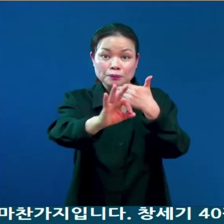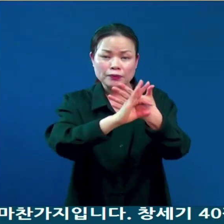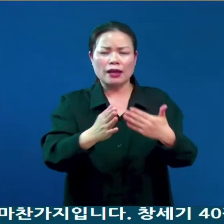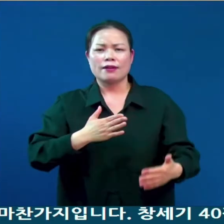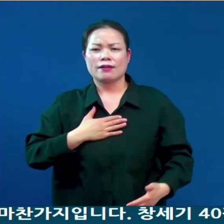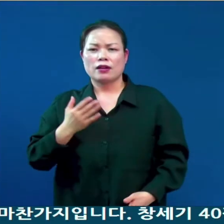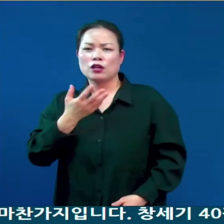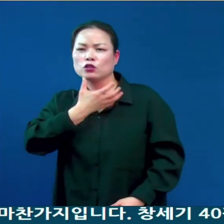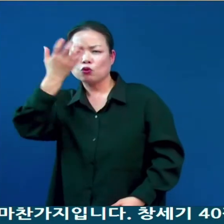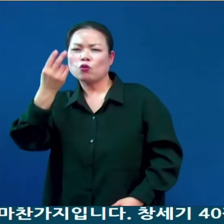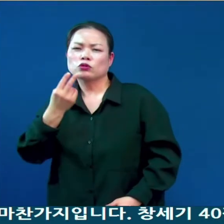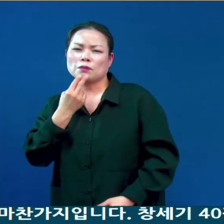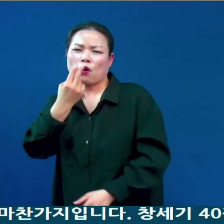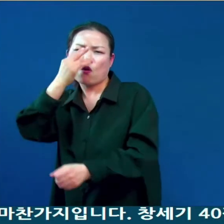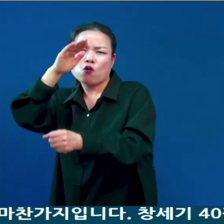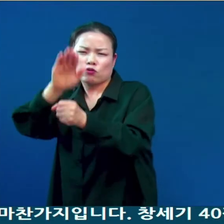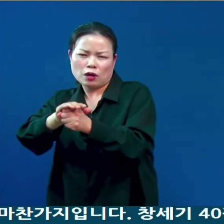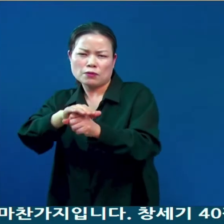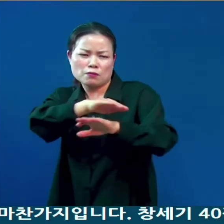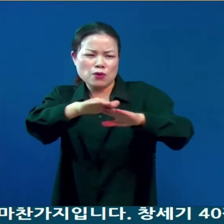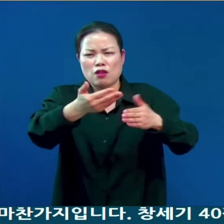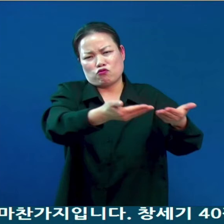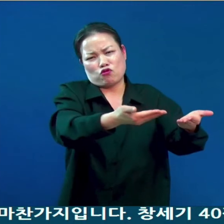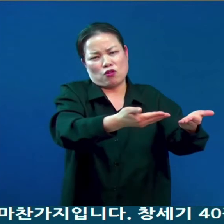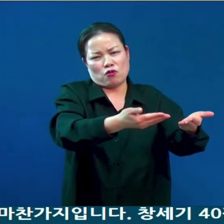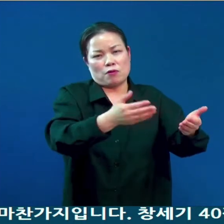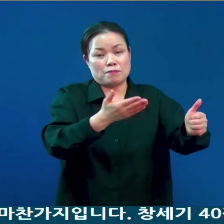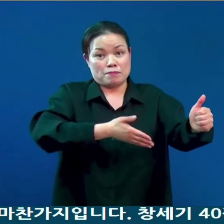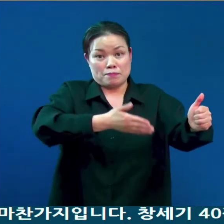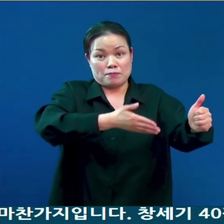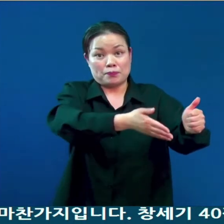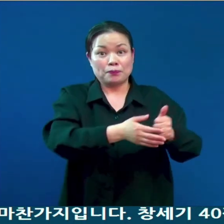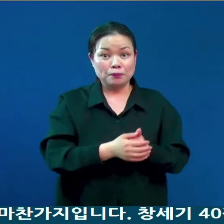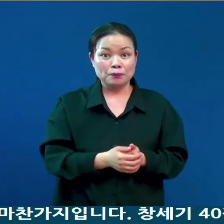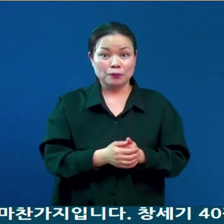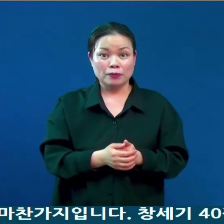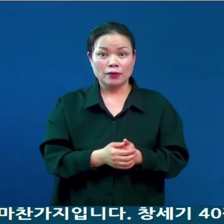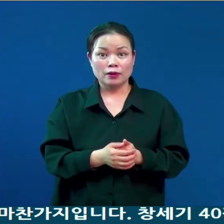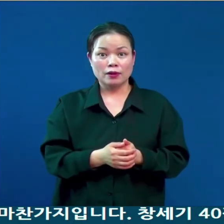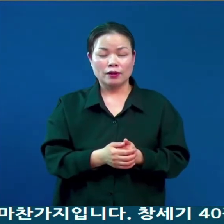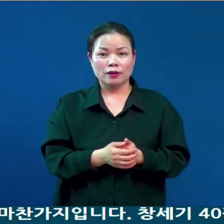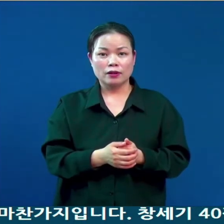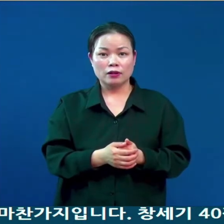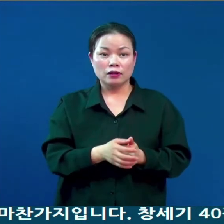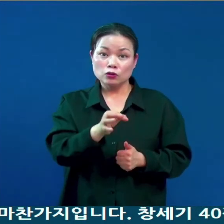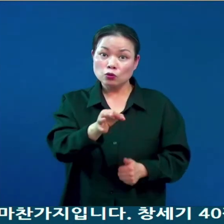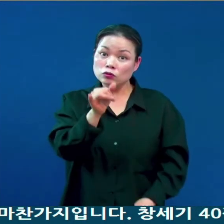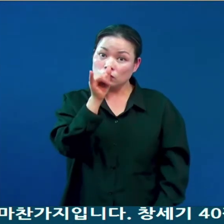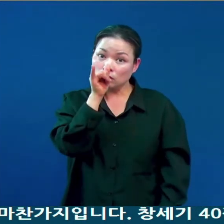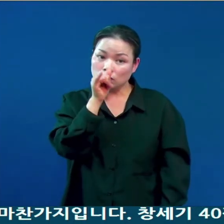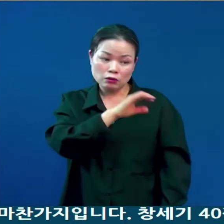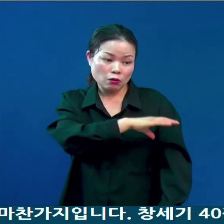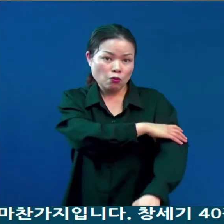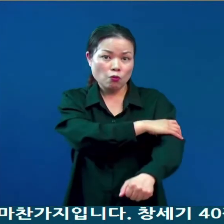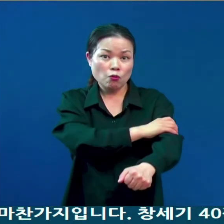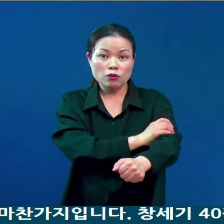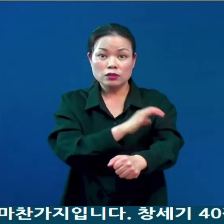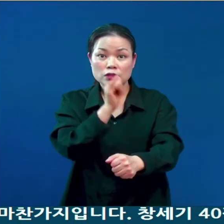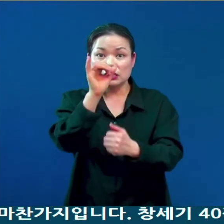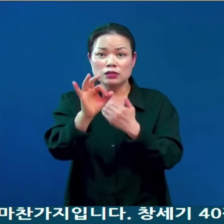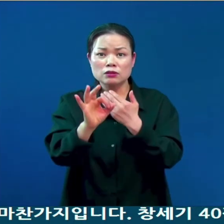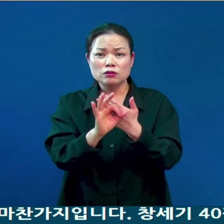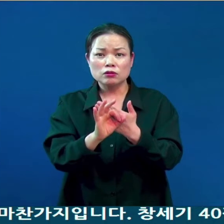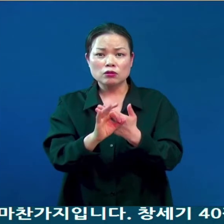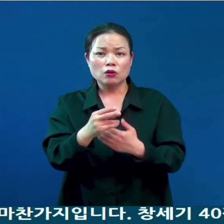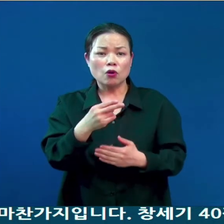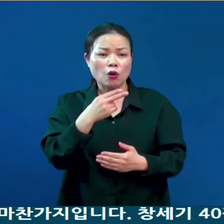억울함을 제발 풀어주시옵소서라고 이야기합니다. 여러분, 돈이 있거나 권력이 있으면